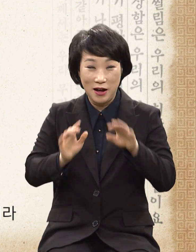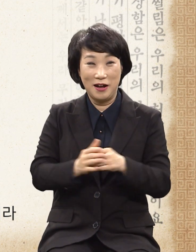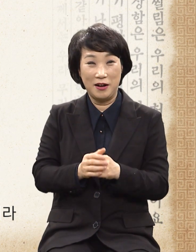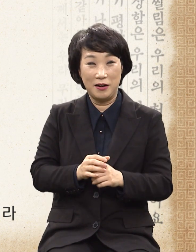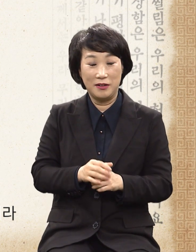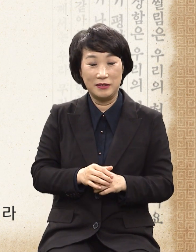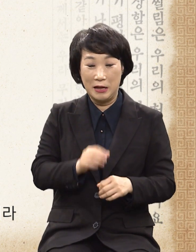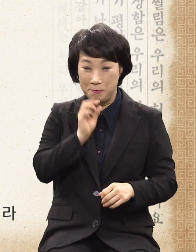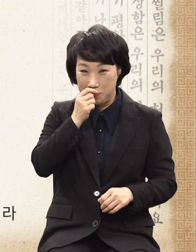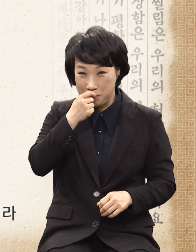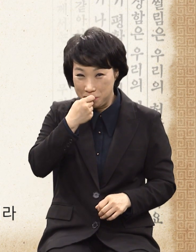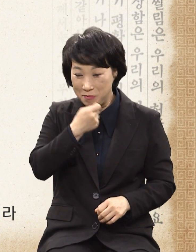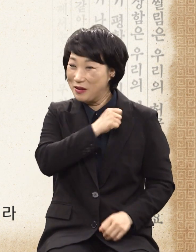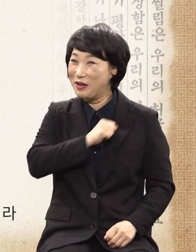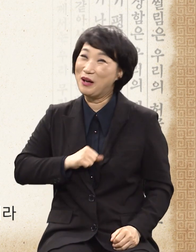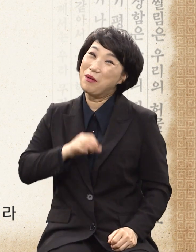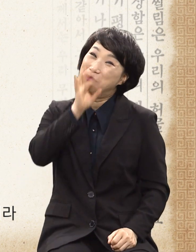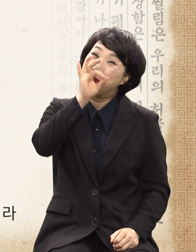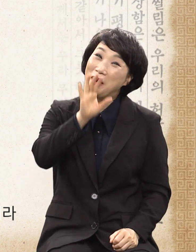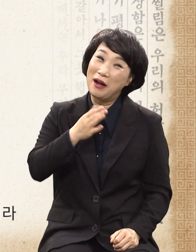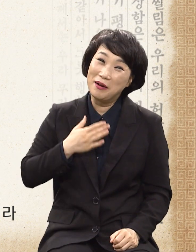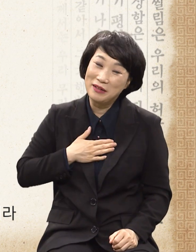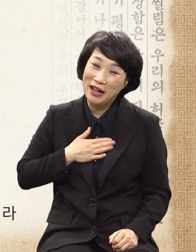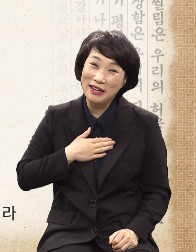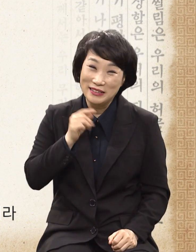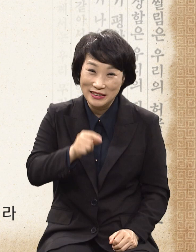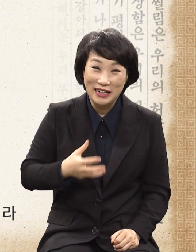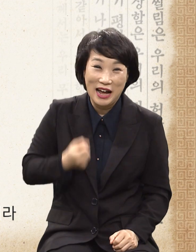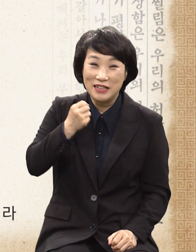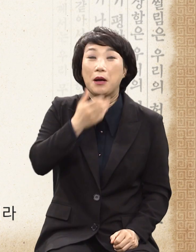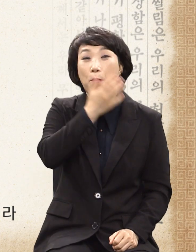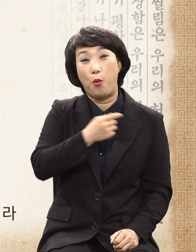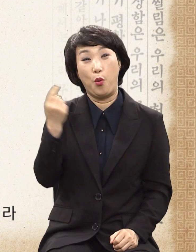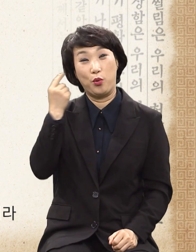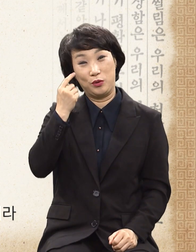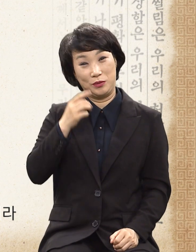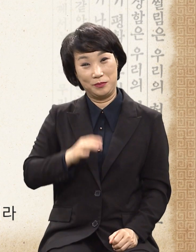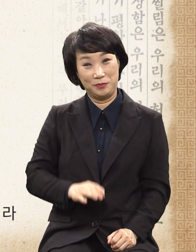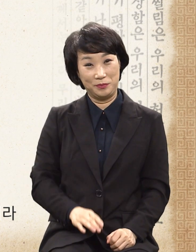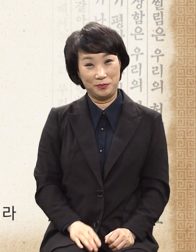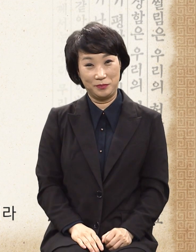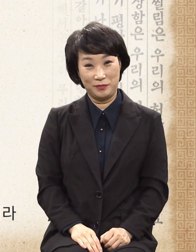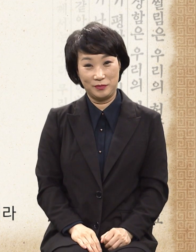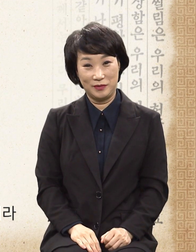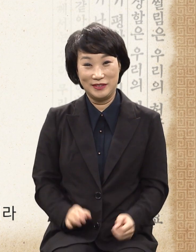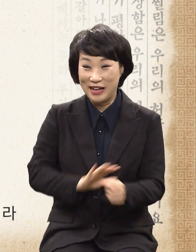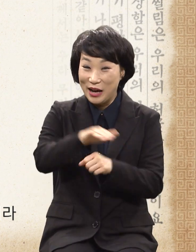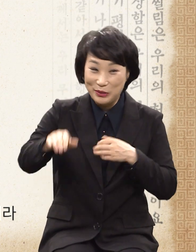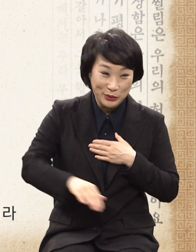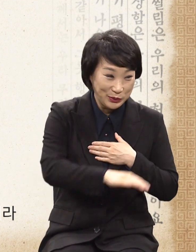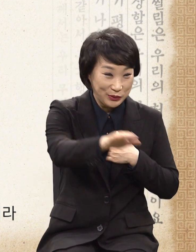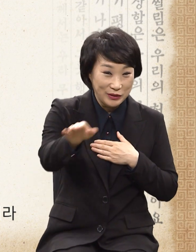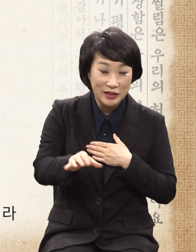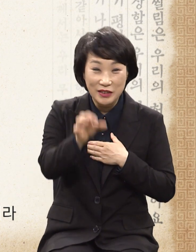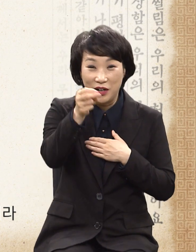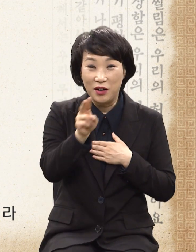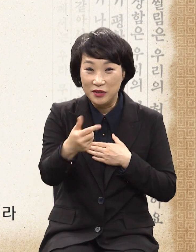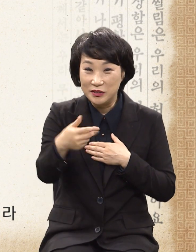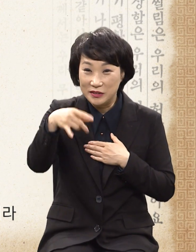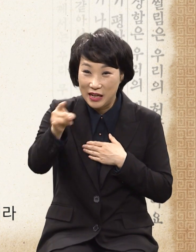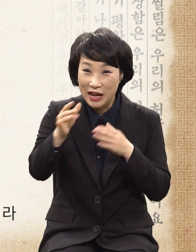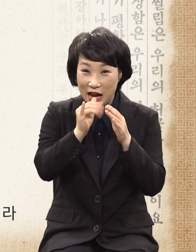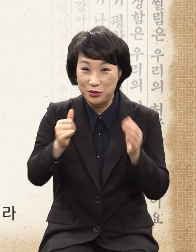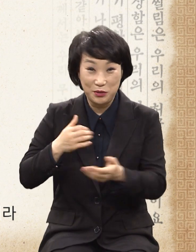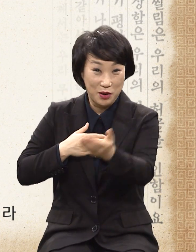말하지 않고는 견딜 수 없는 이런 소식이 복음이라 이 말이요. 사랑하는 연세가족이요,